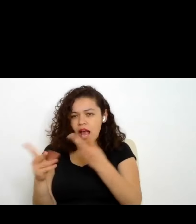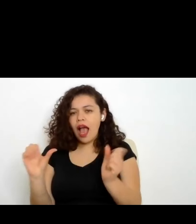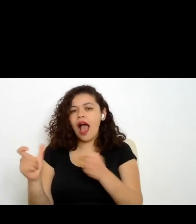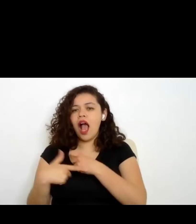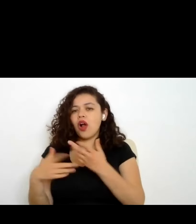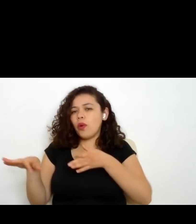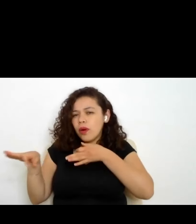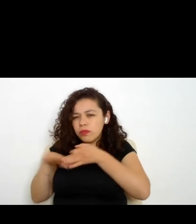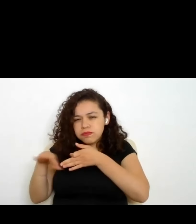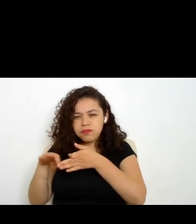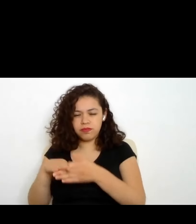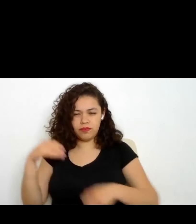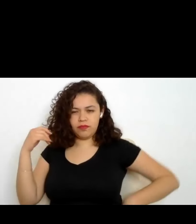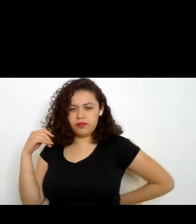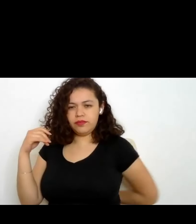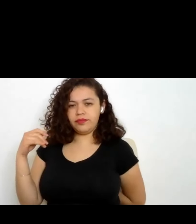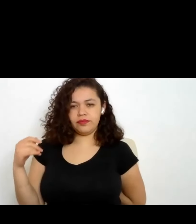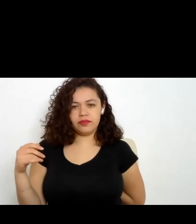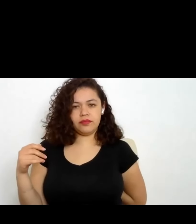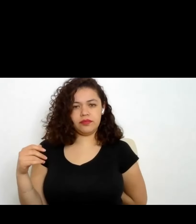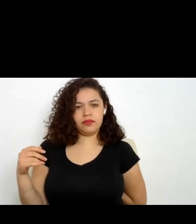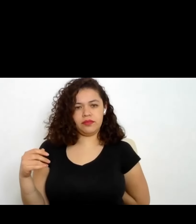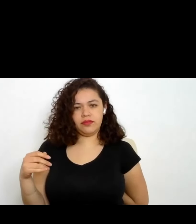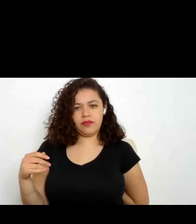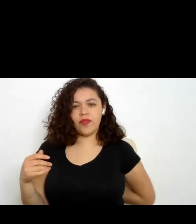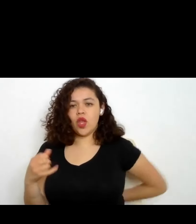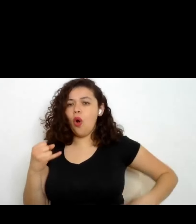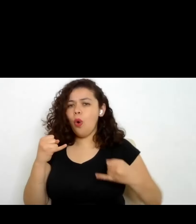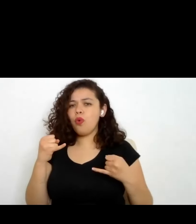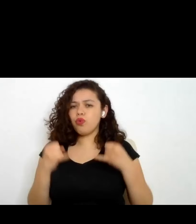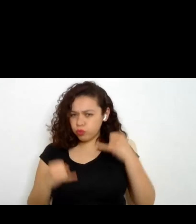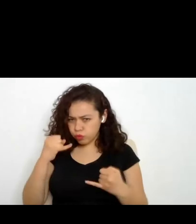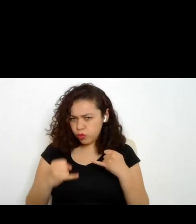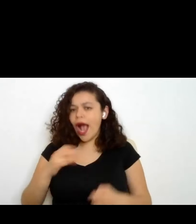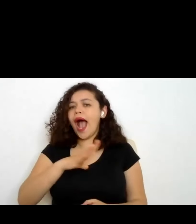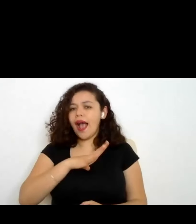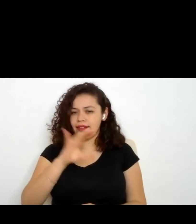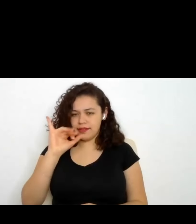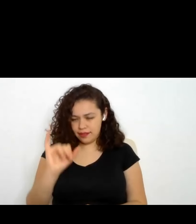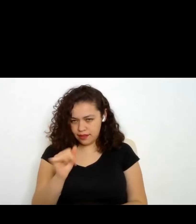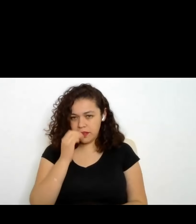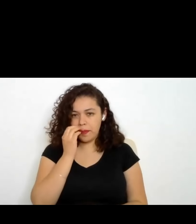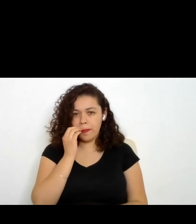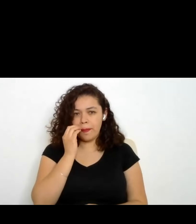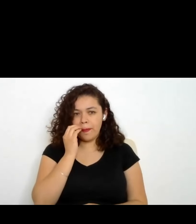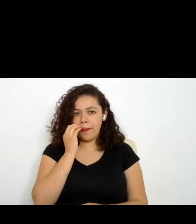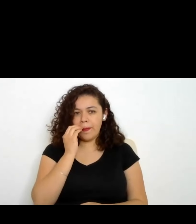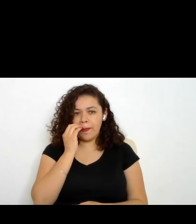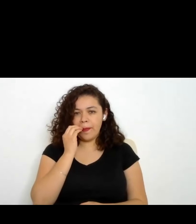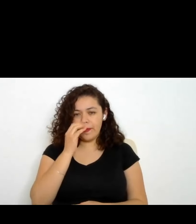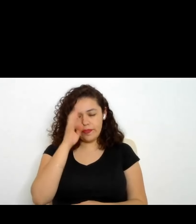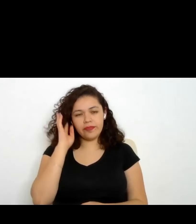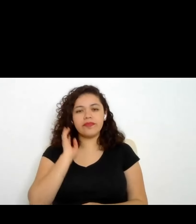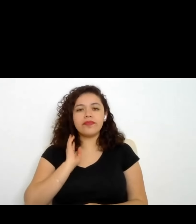crónica, bueno, se justifica porque esa persona yo le voy a